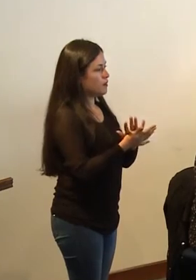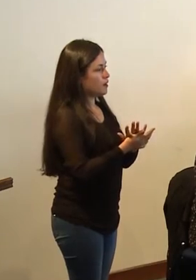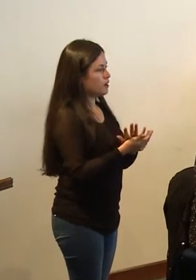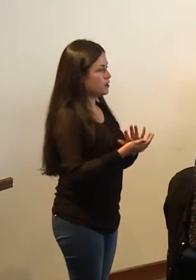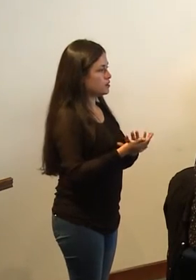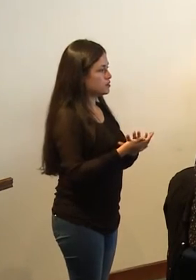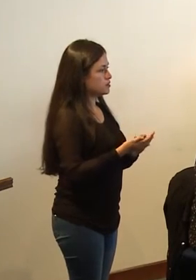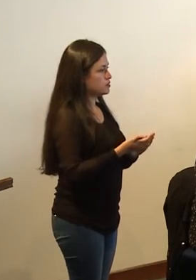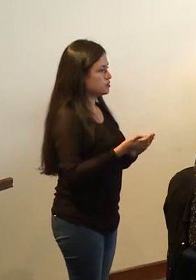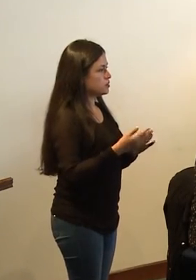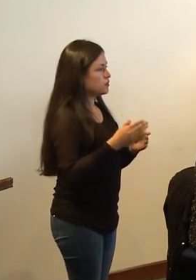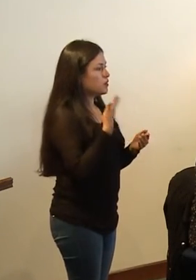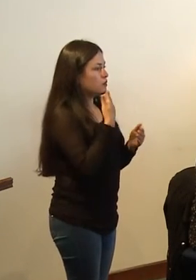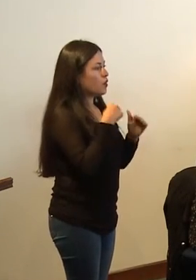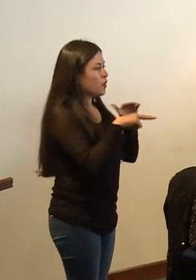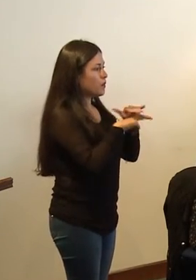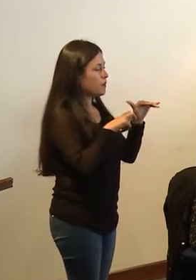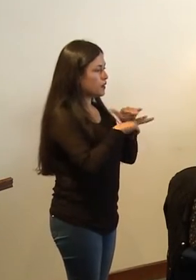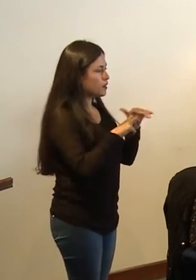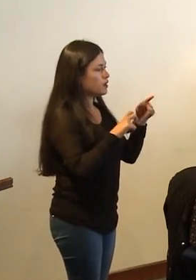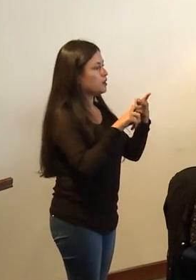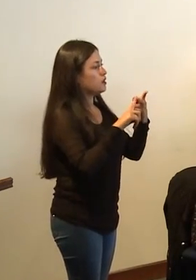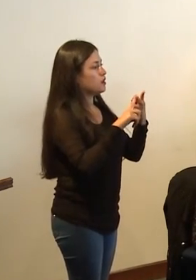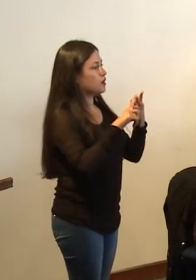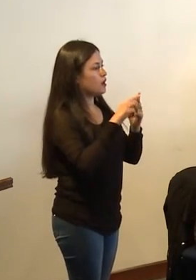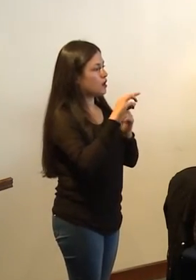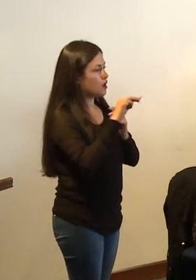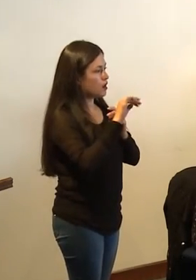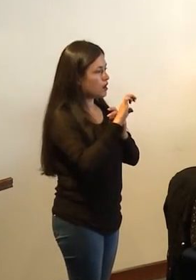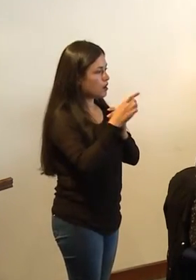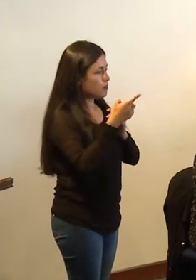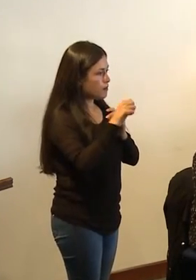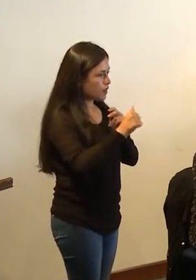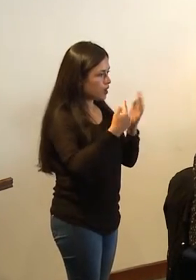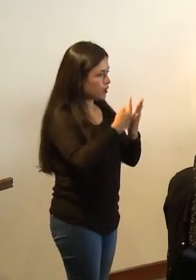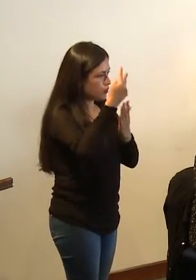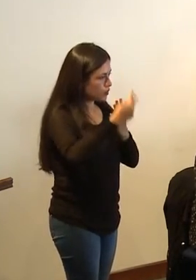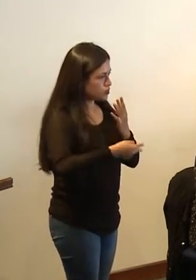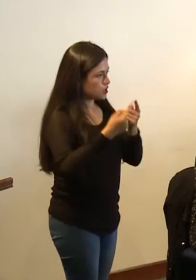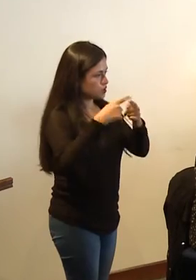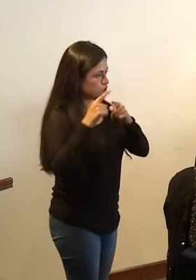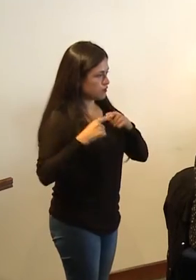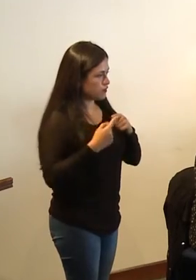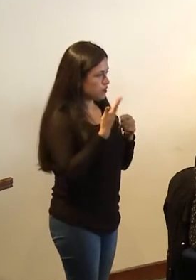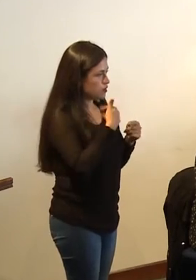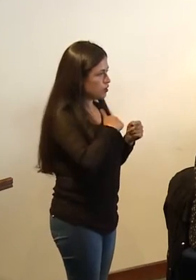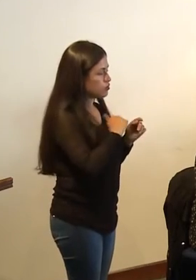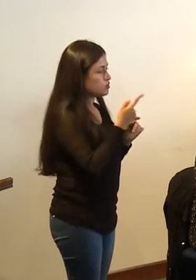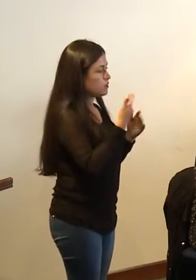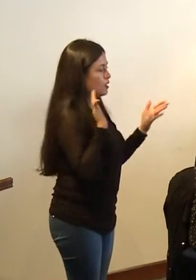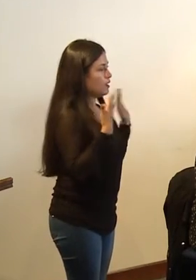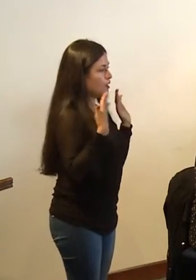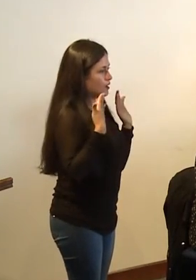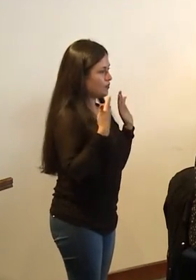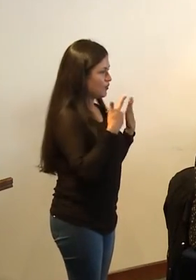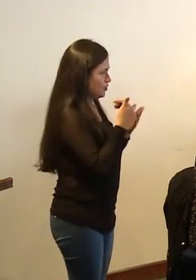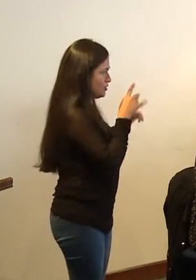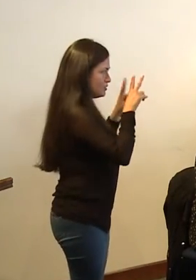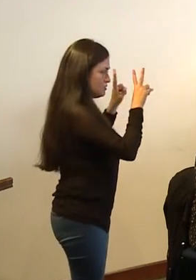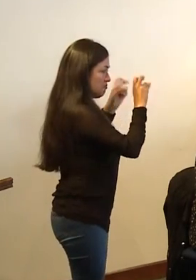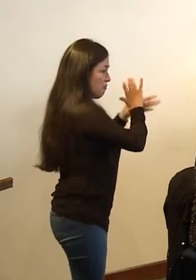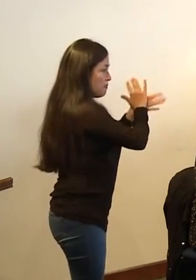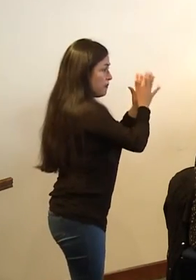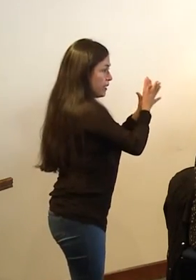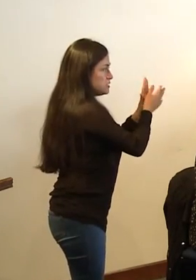Minería extractiva, megaproyectos, lo estamos viendo en nuestro campo, pues toda una arremetida